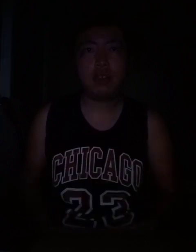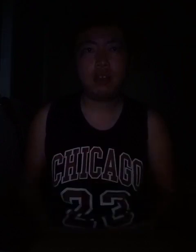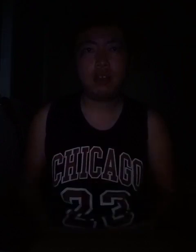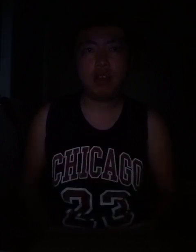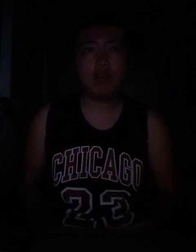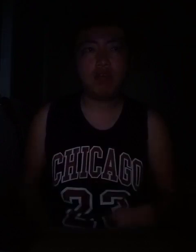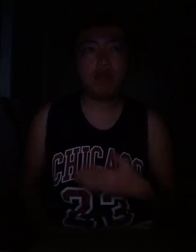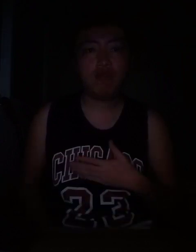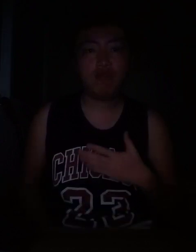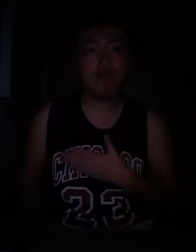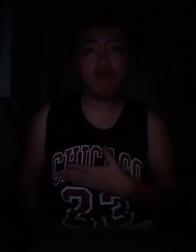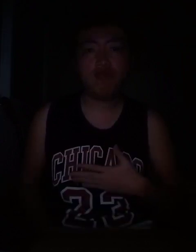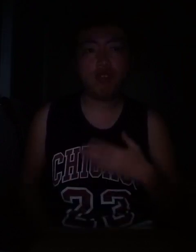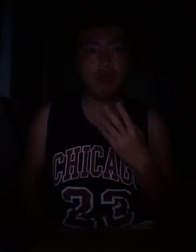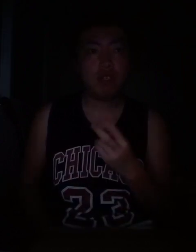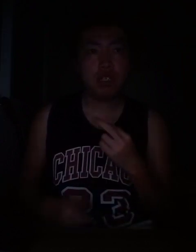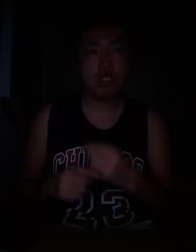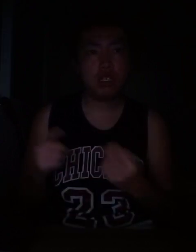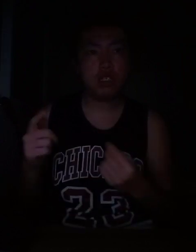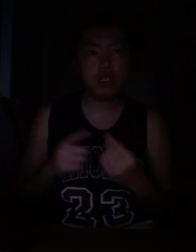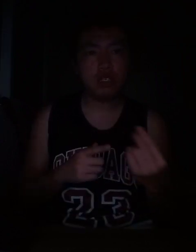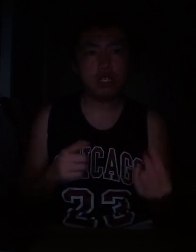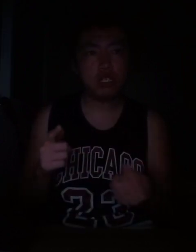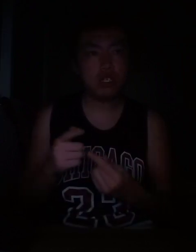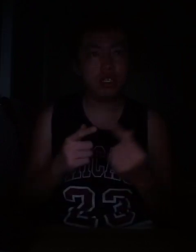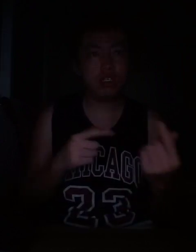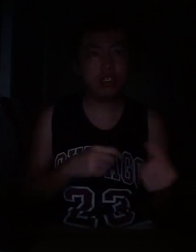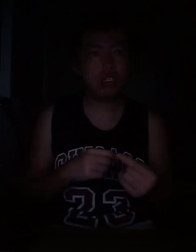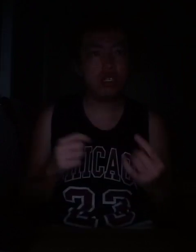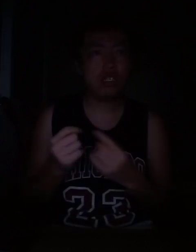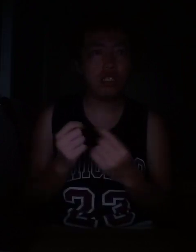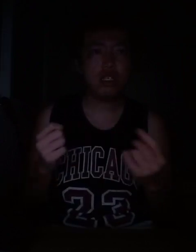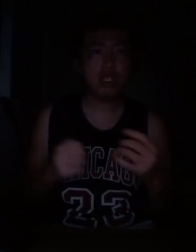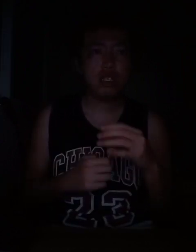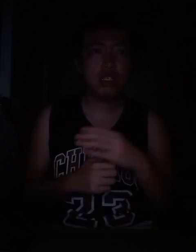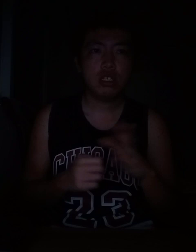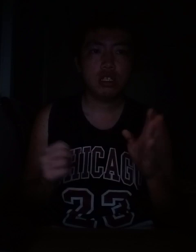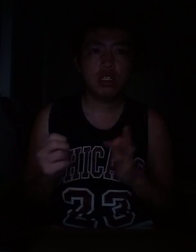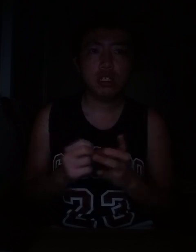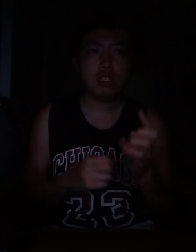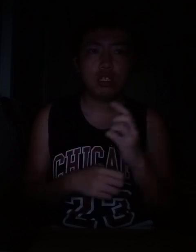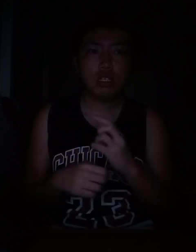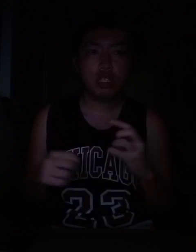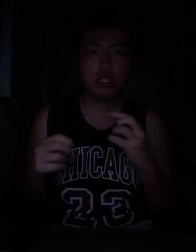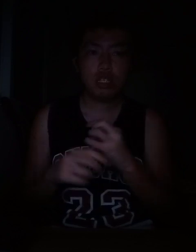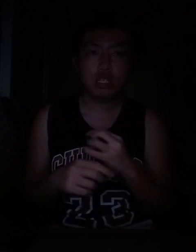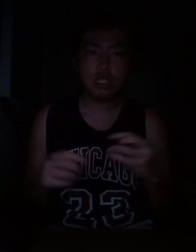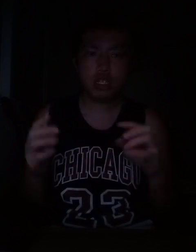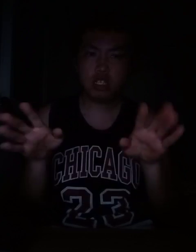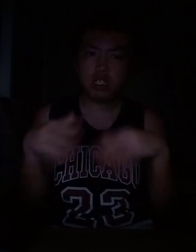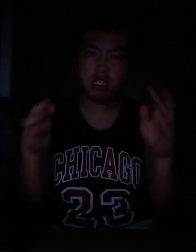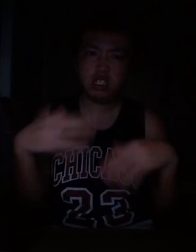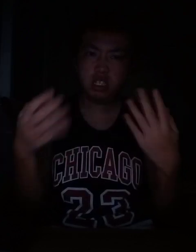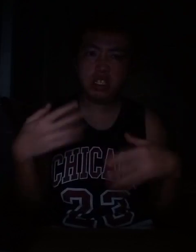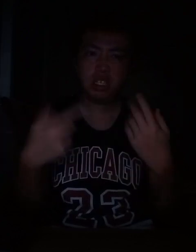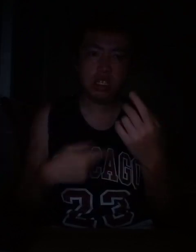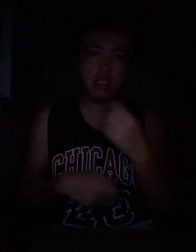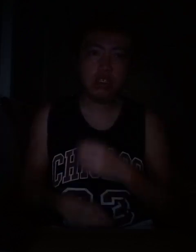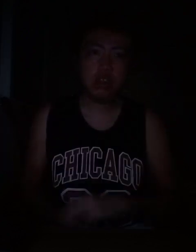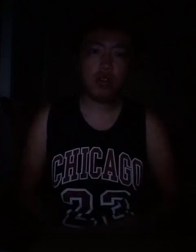우리나라 중심부를 지나 북쪽으로 그대로 이동해 나가면서 전체적인 태풍의 강한 비바람을 더 큰 문제는 태풍